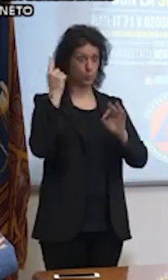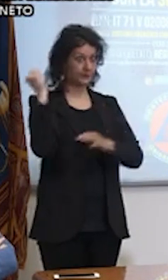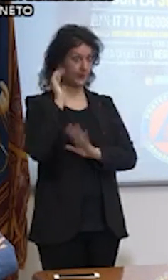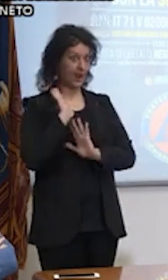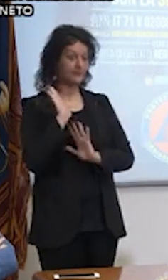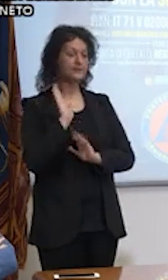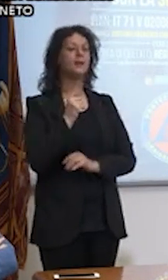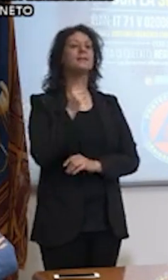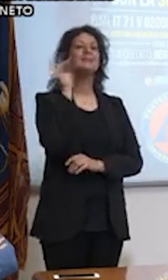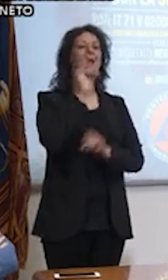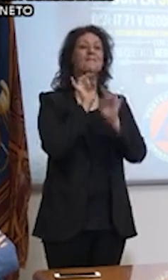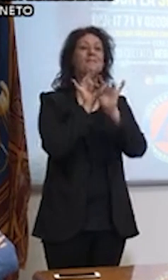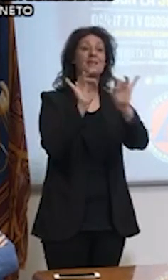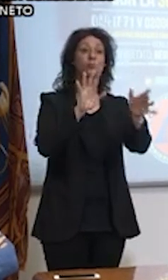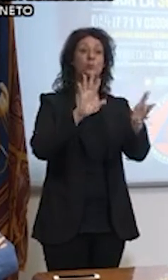Ragionateci sopra.